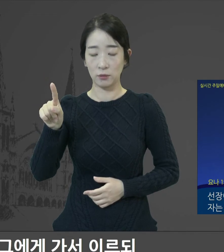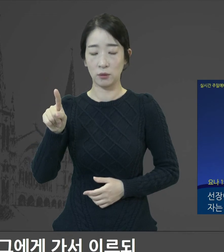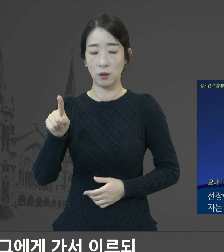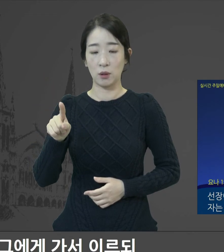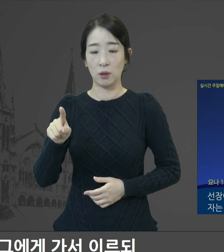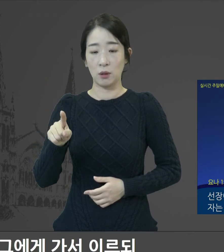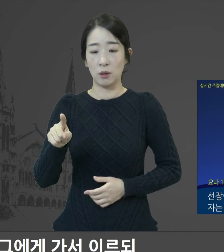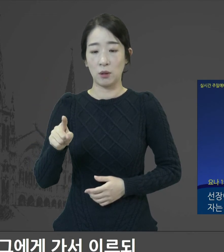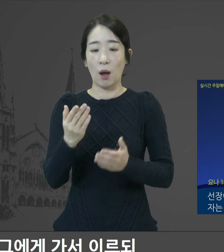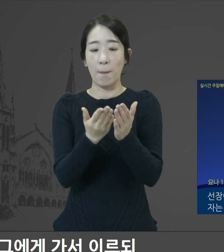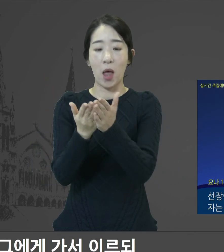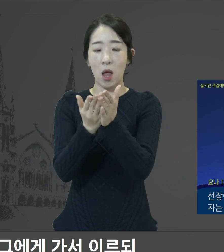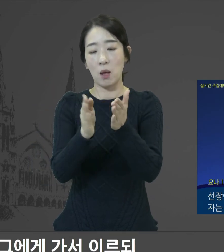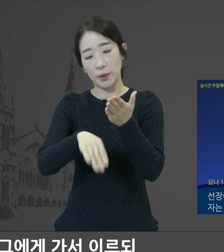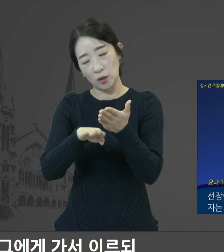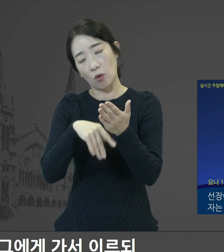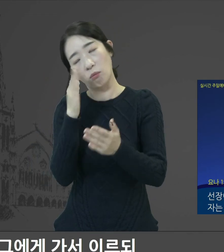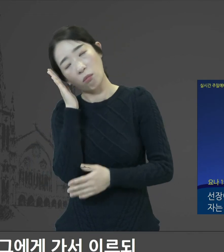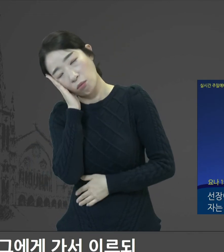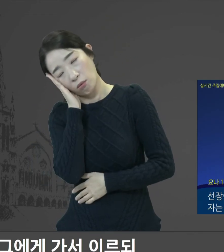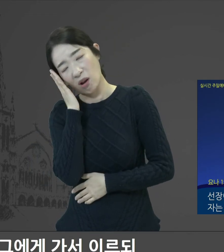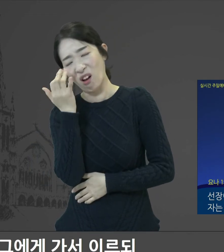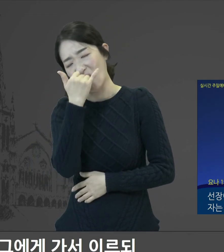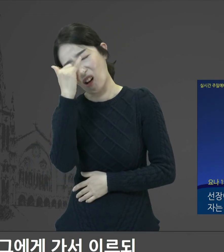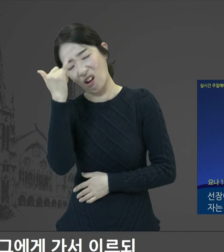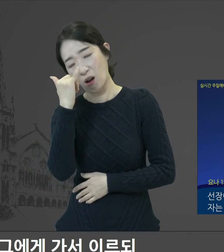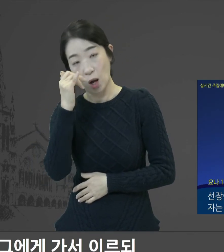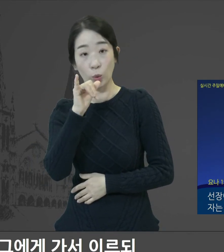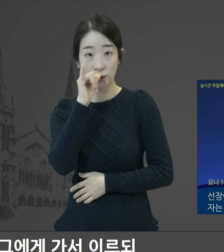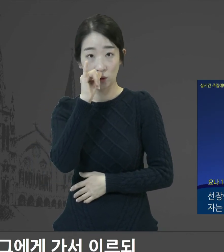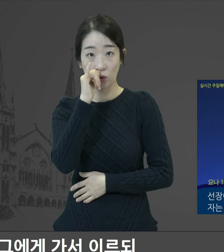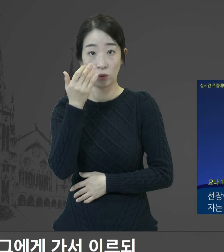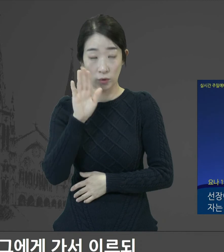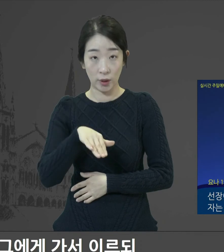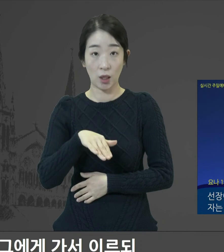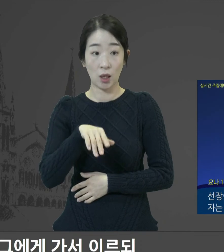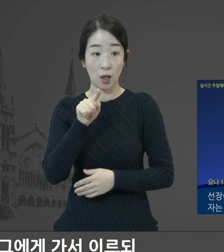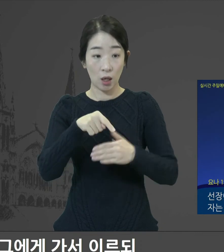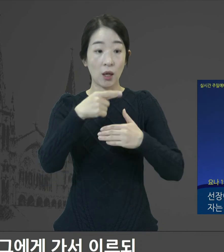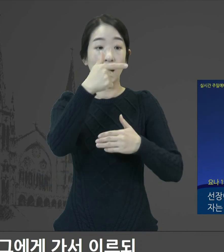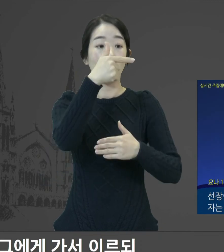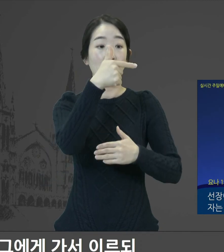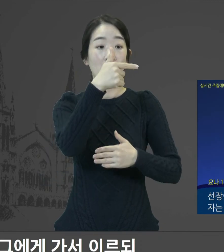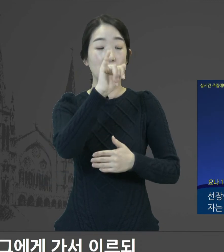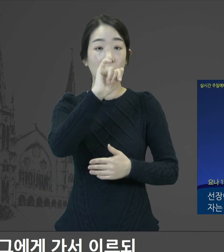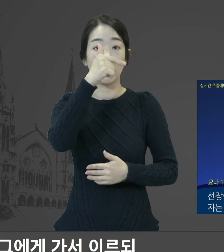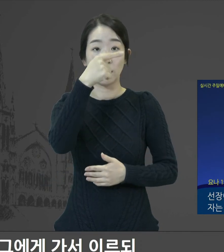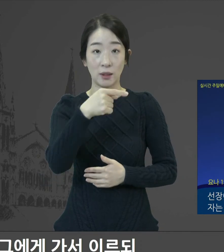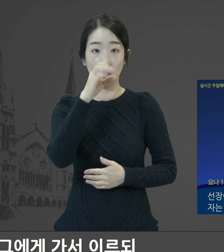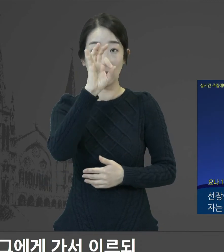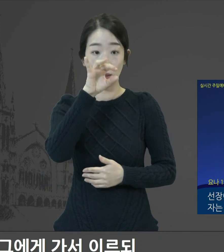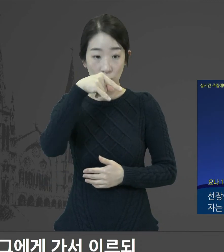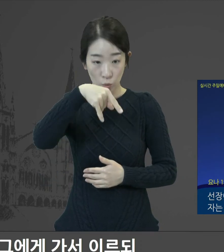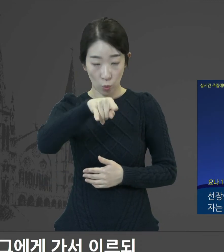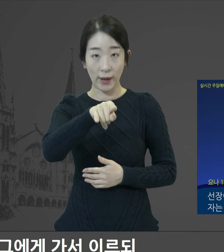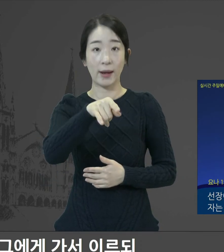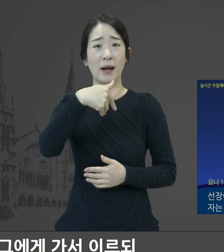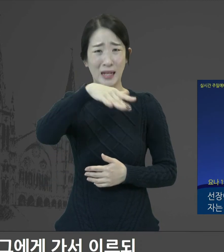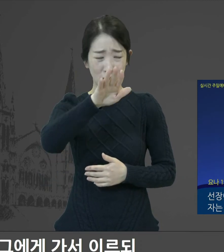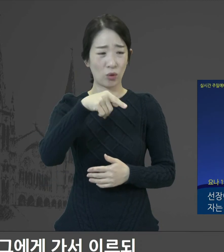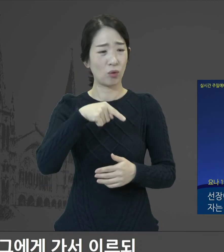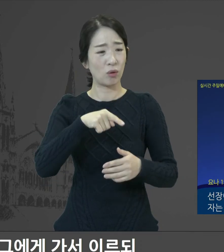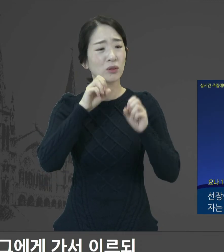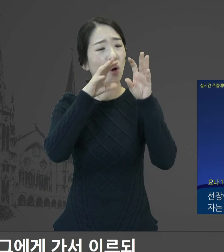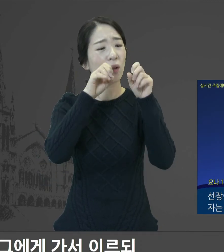일이 벌어진 겁니까? 하나님이 요나 선지자 불러서 니누에 가서, 니누에 적고 나쁜 사람들 사는 곳 가서 거기 회개시키라 그랬습니다.